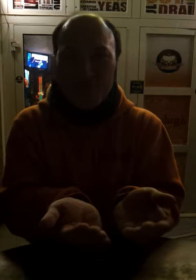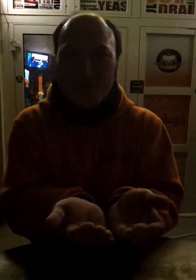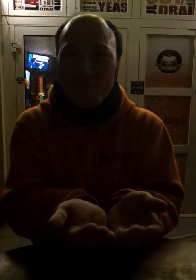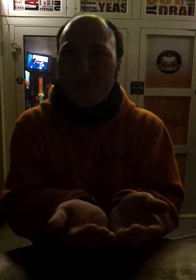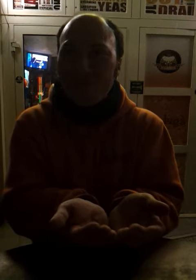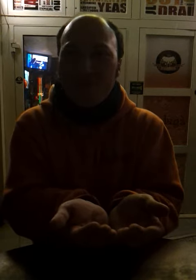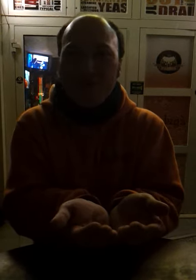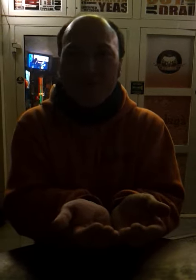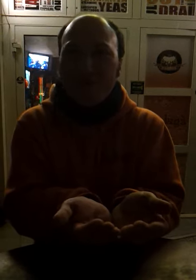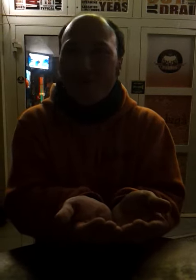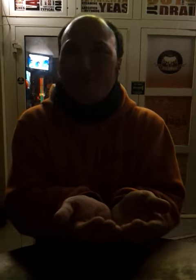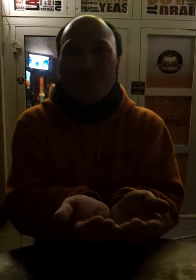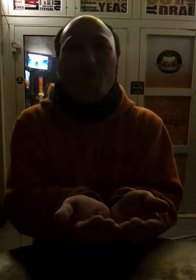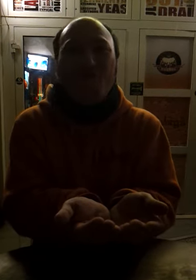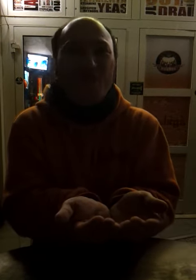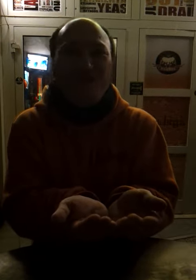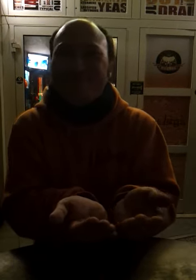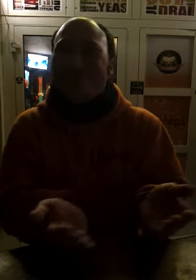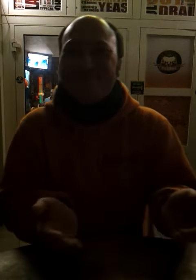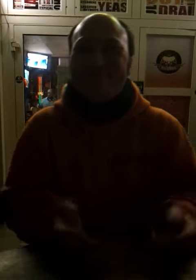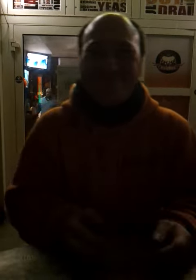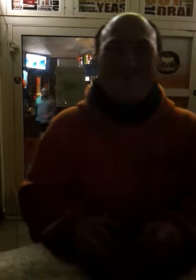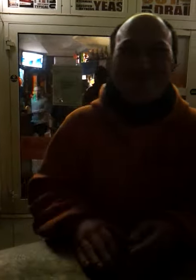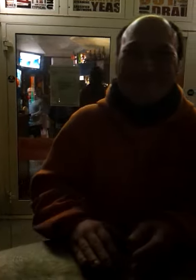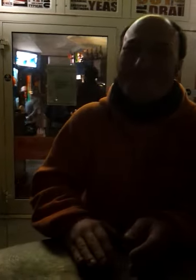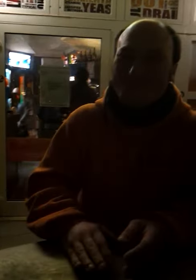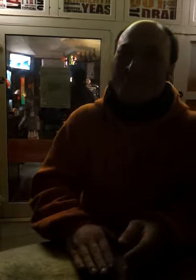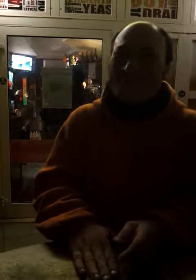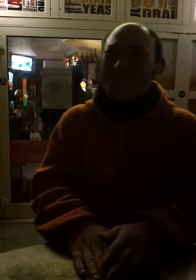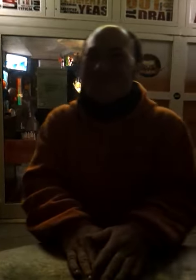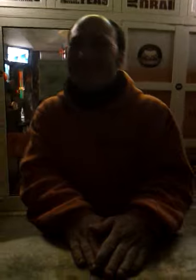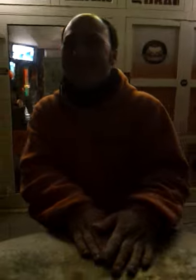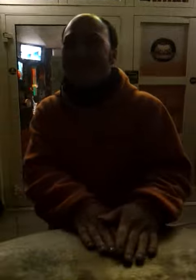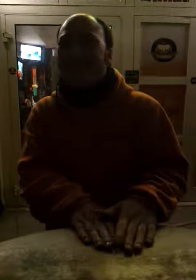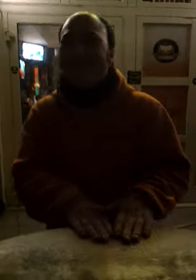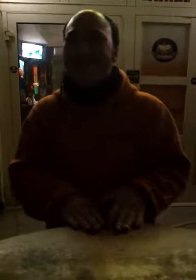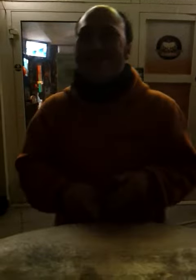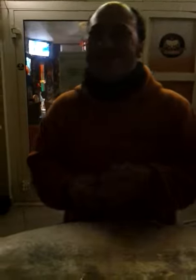padre mi riempie di... mi gonfia. Gonfio. Allora Gonfio.